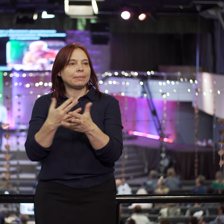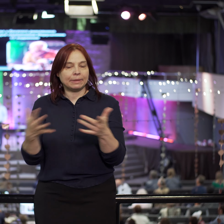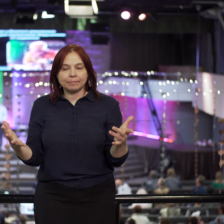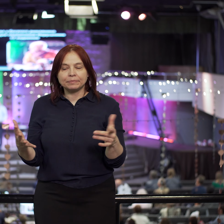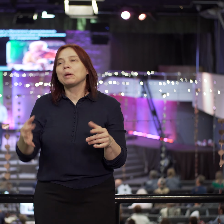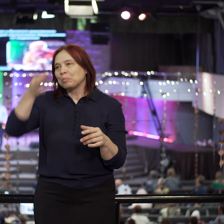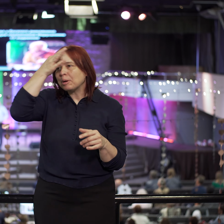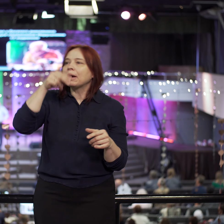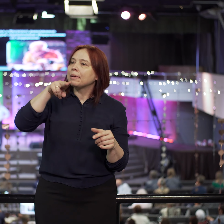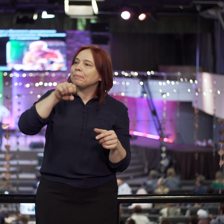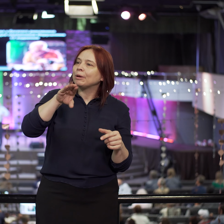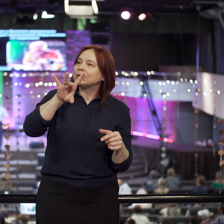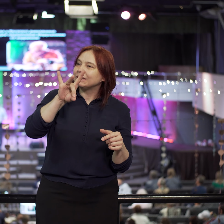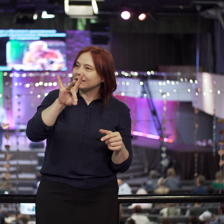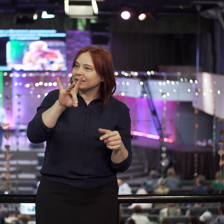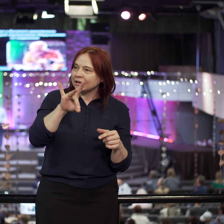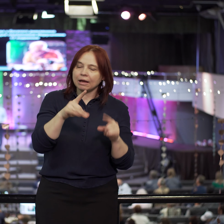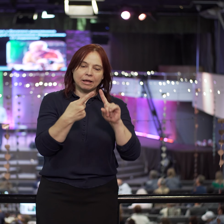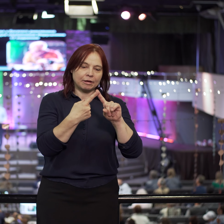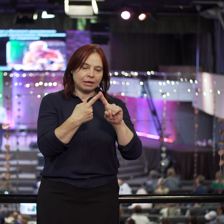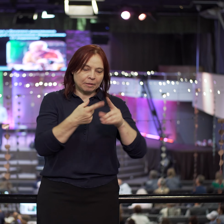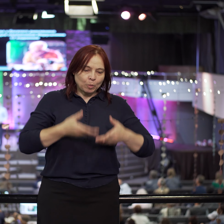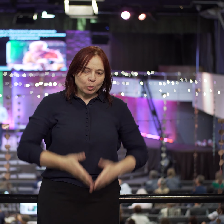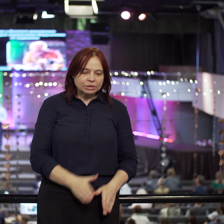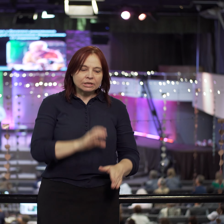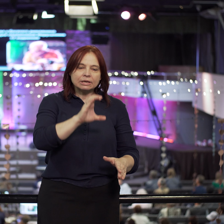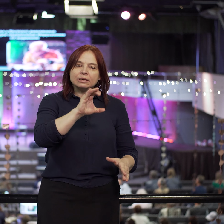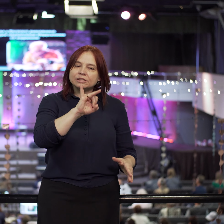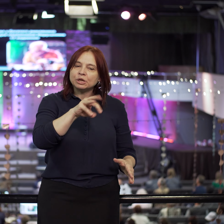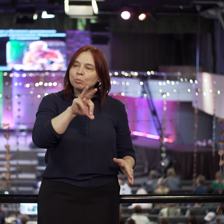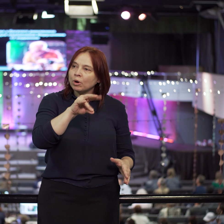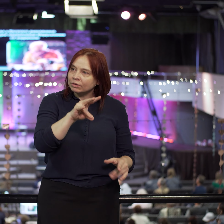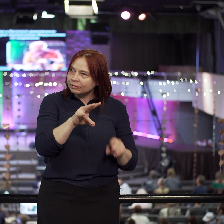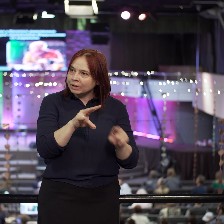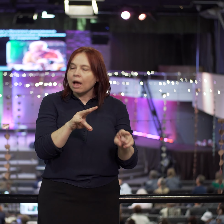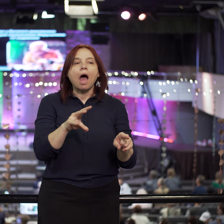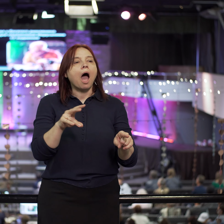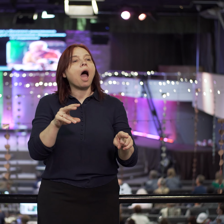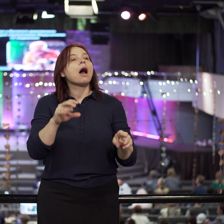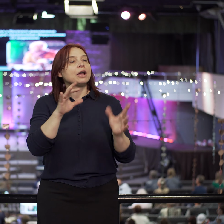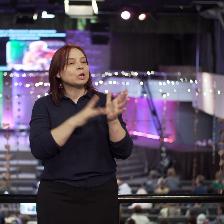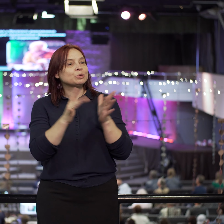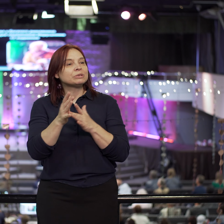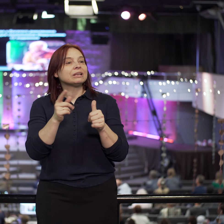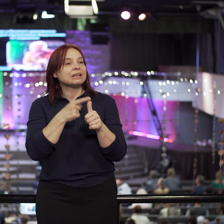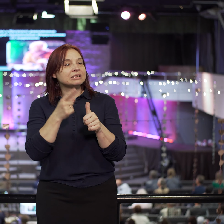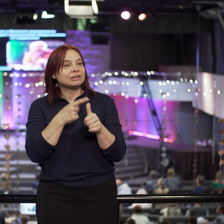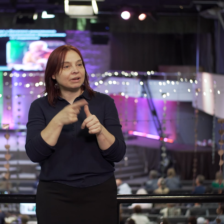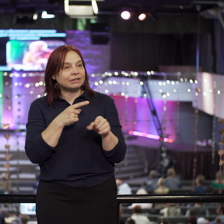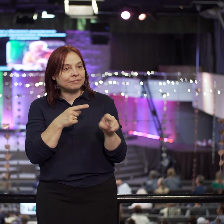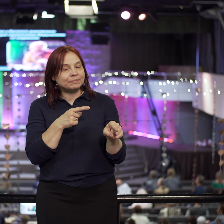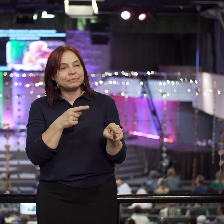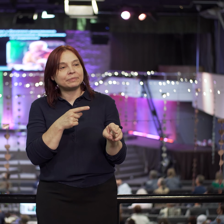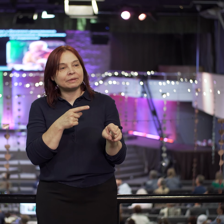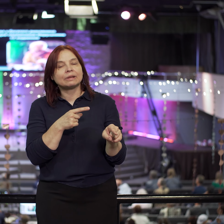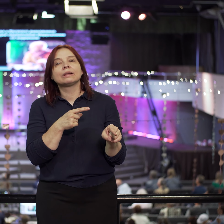Его имя по рождению было Симон. Как Иисус его называл? На арамейском